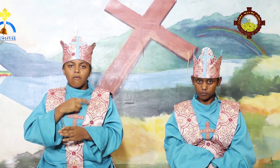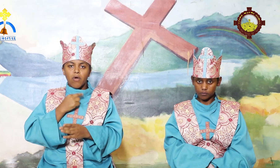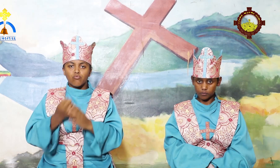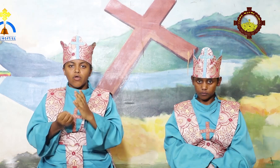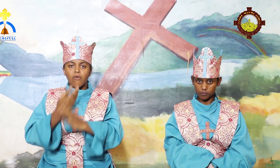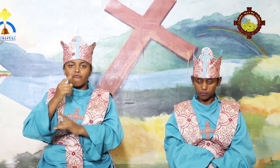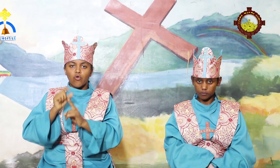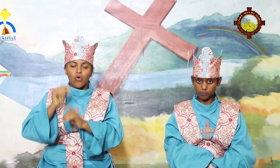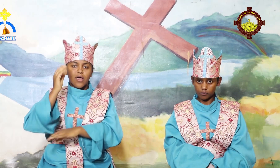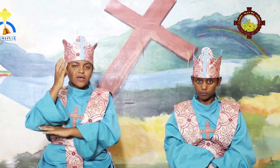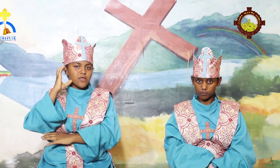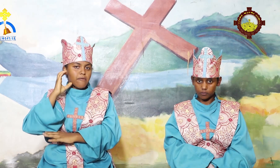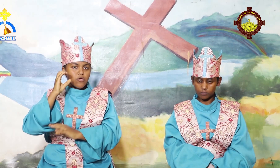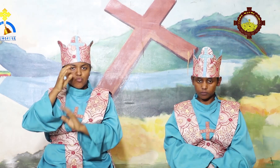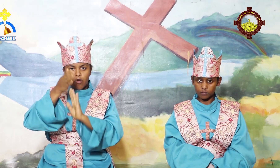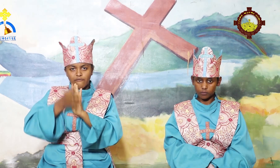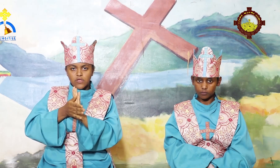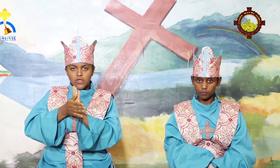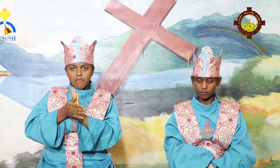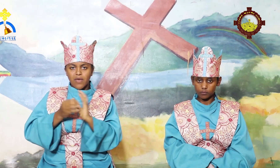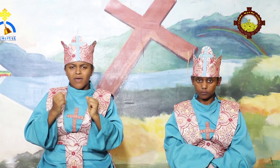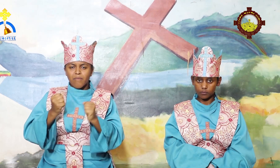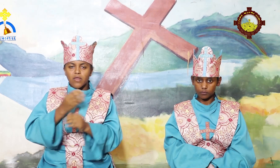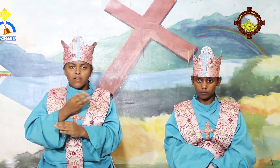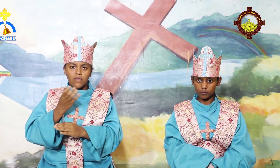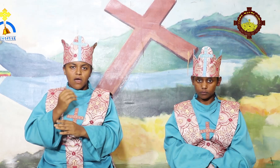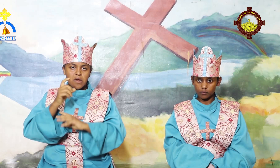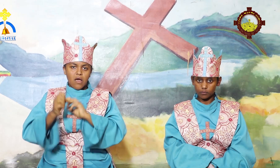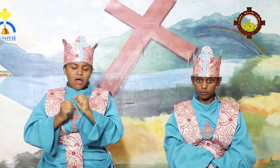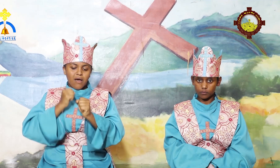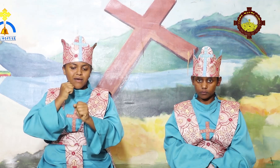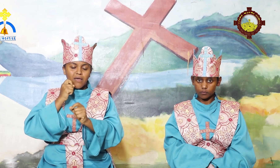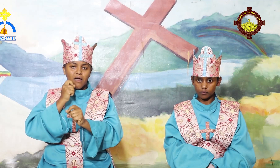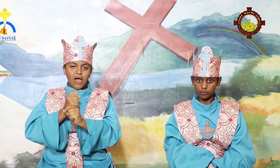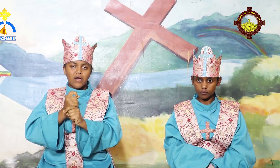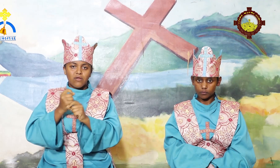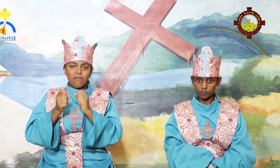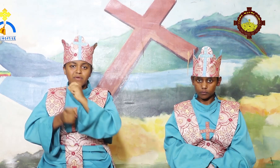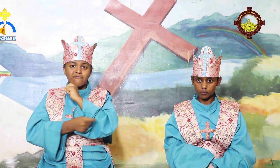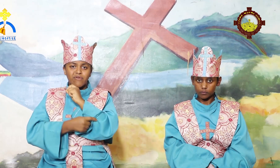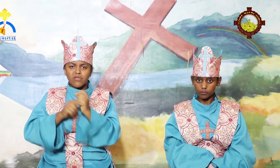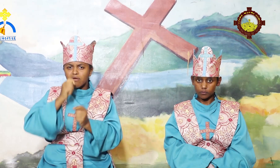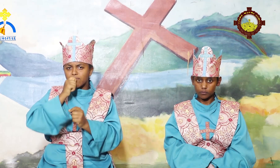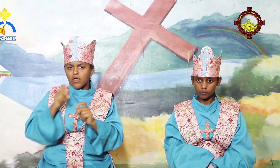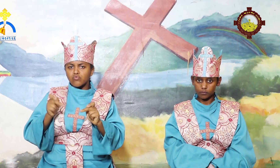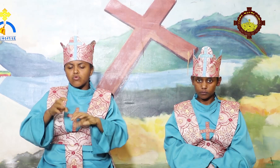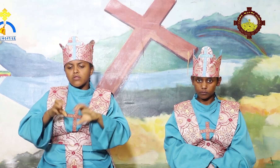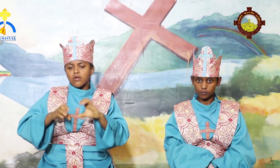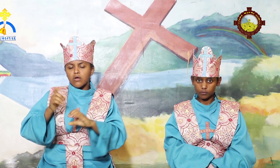ፍሬ ሃይማኖት የሚያፈራው ቃል እግዚአብሔር ሰምቶ የፈጸመ የበረታና የዓለምን ፈተና ታግሶ